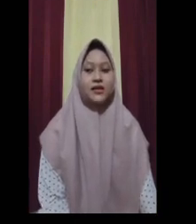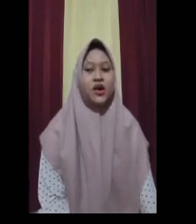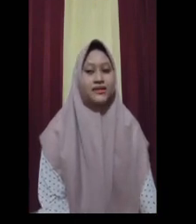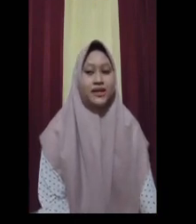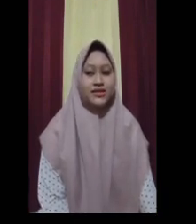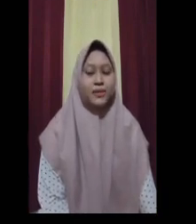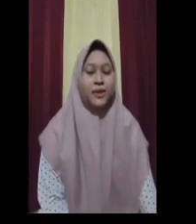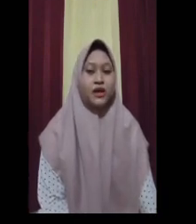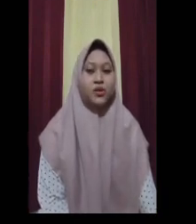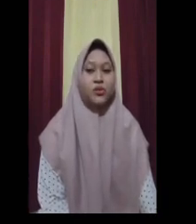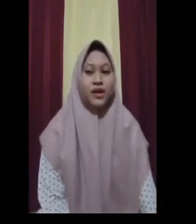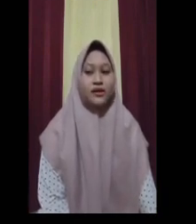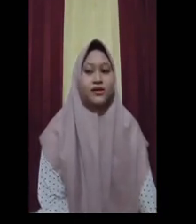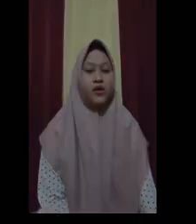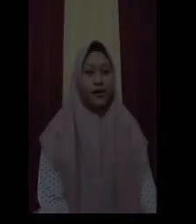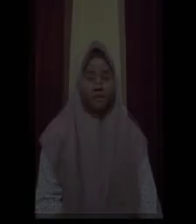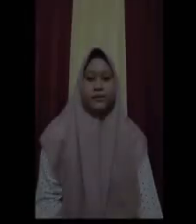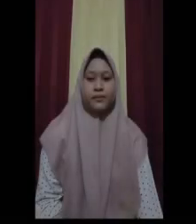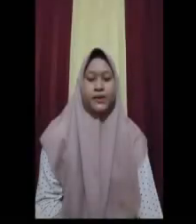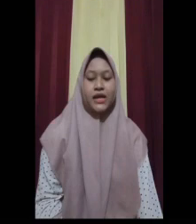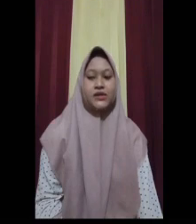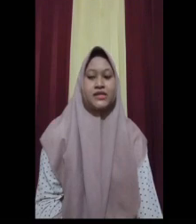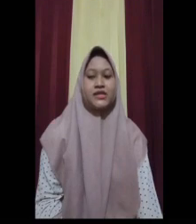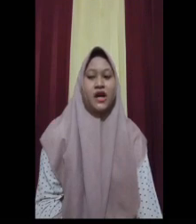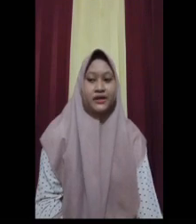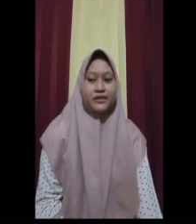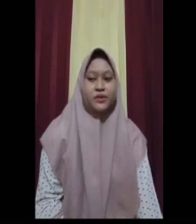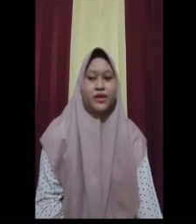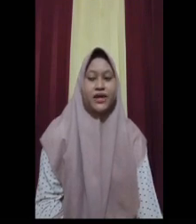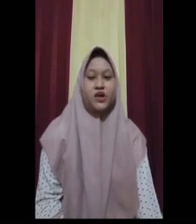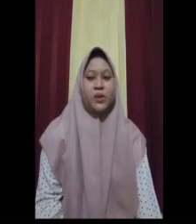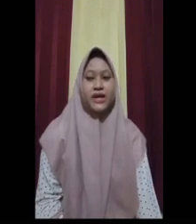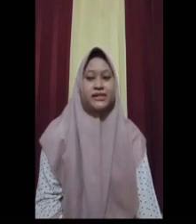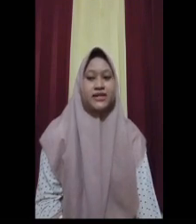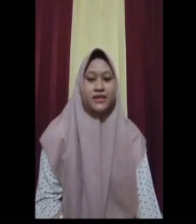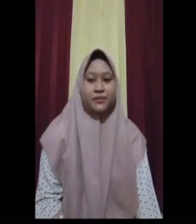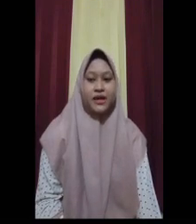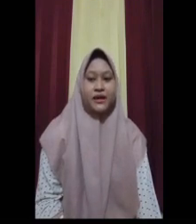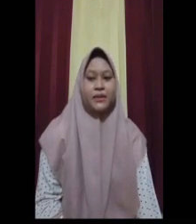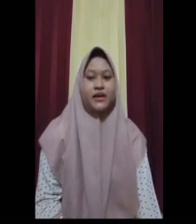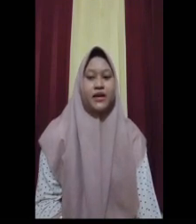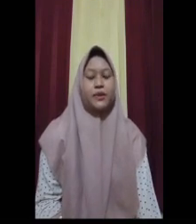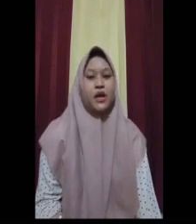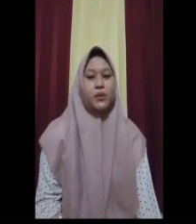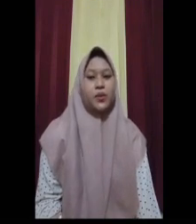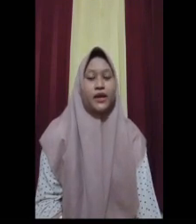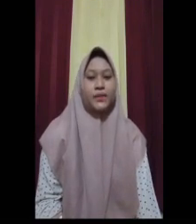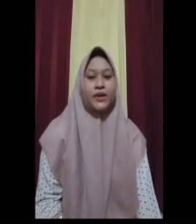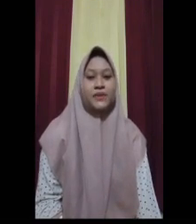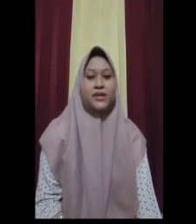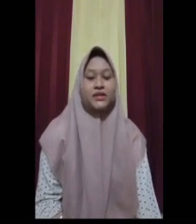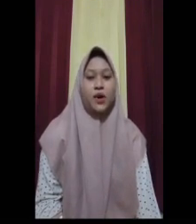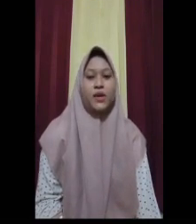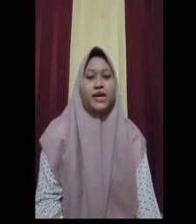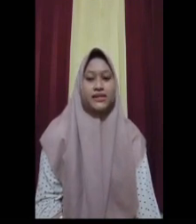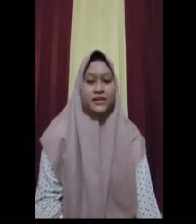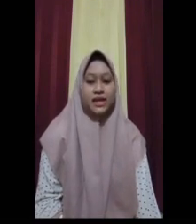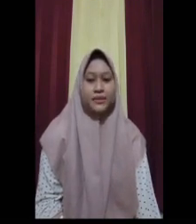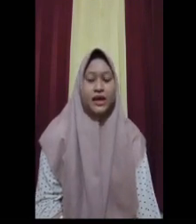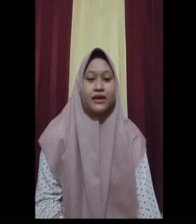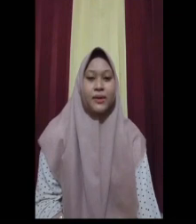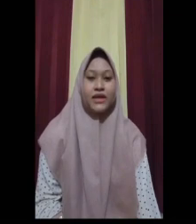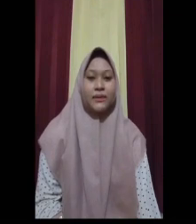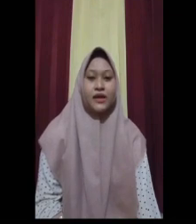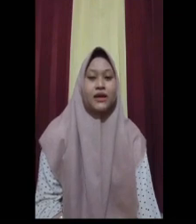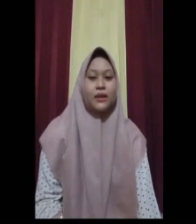secara terbuka. Pidato Jacinda Arden menggunakan komunikasi Islam, yang mana beliau menggunakan prinsip-prinsip komunikasi